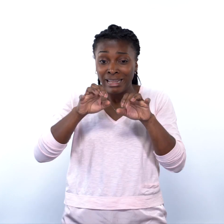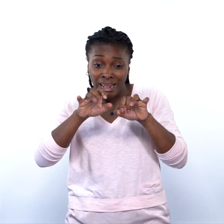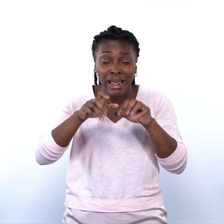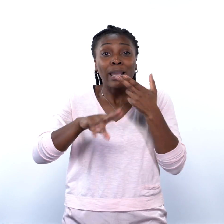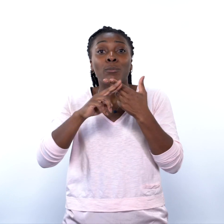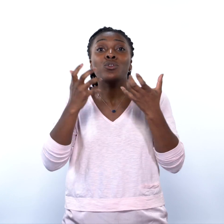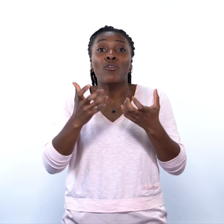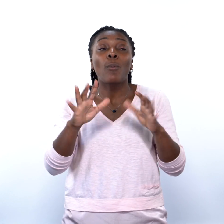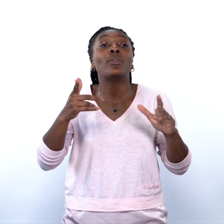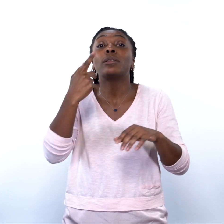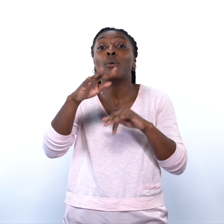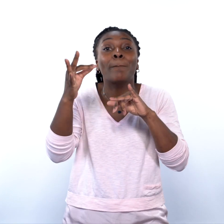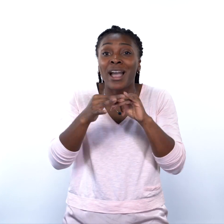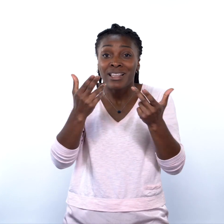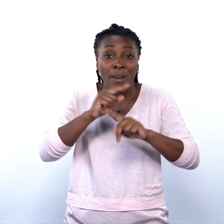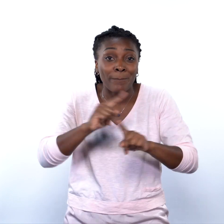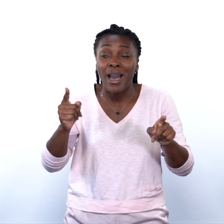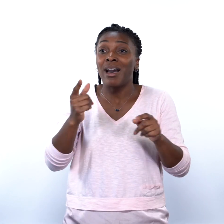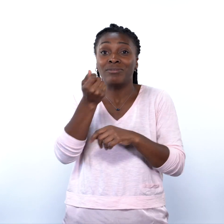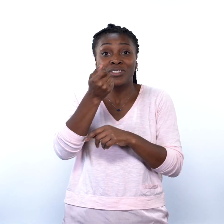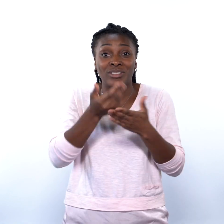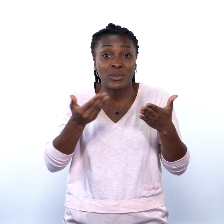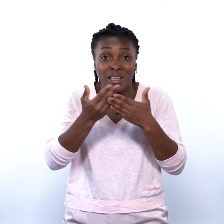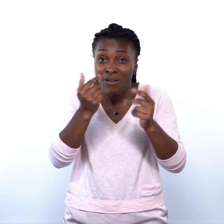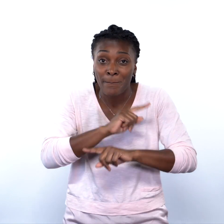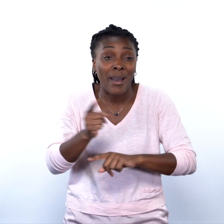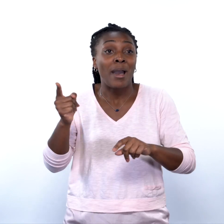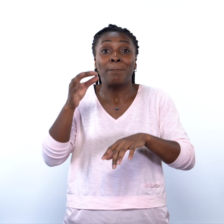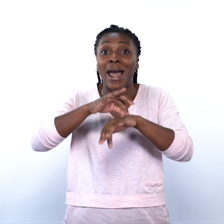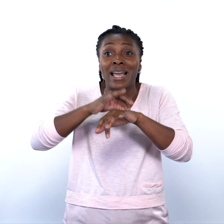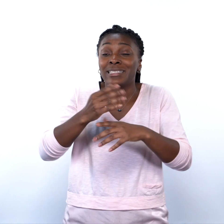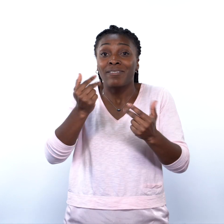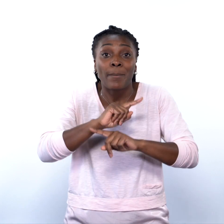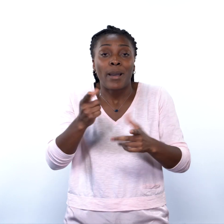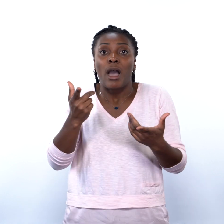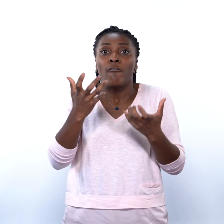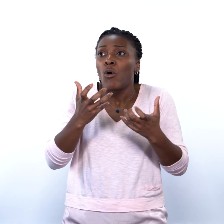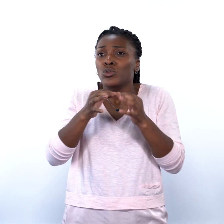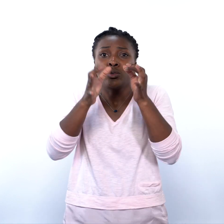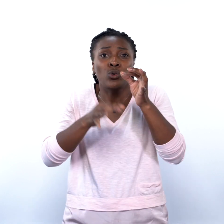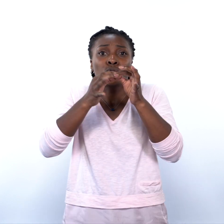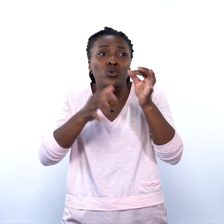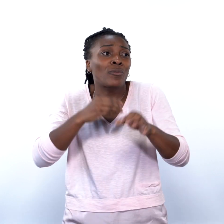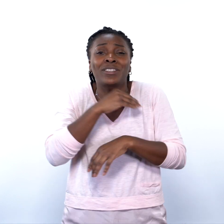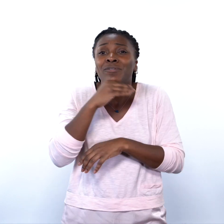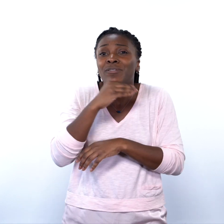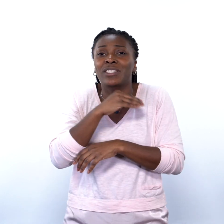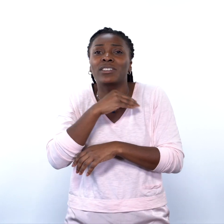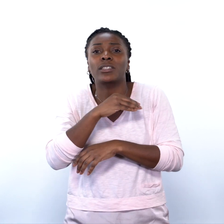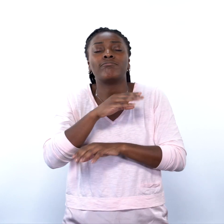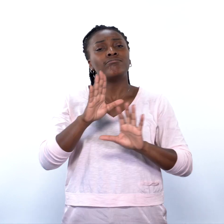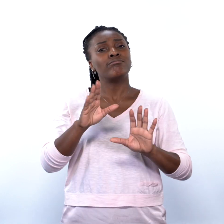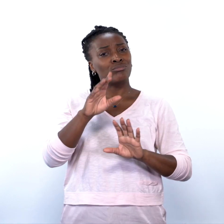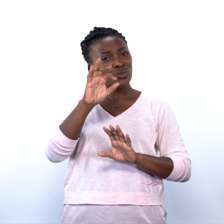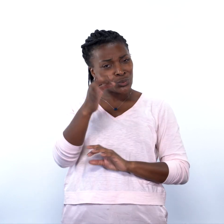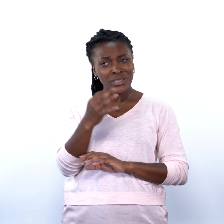concret pour aujourd'hui. Peut-être votre mariage, votre situation financière, la maladie, quelque chose. Vous cherchez une solution rapide. Oui,